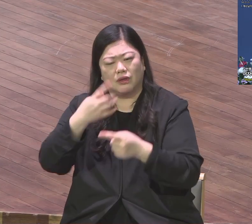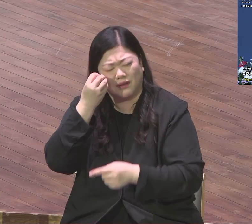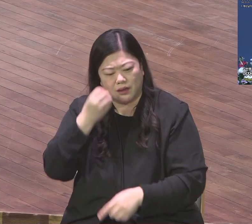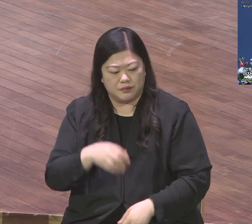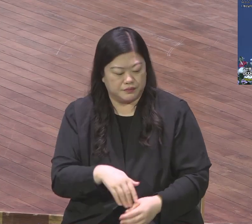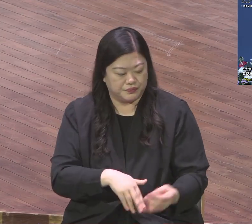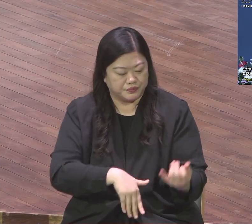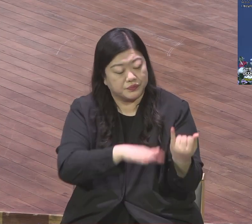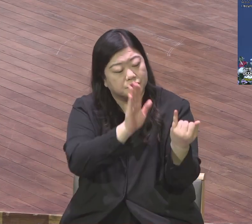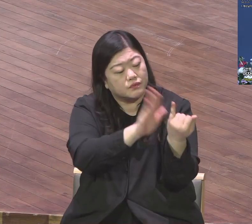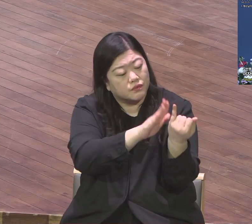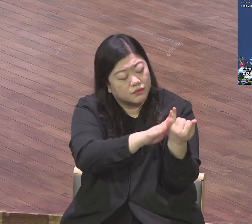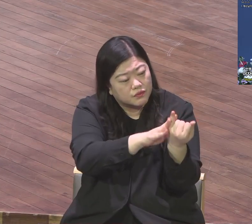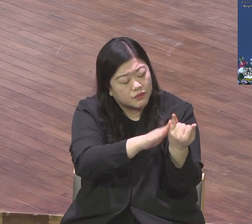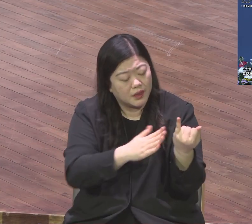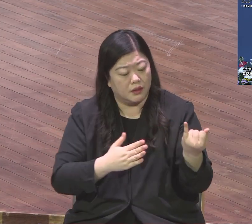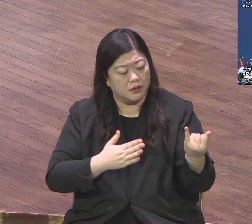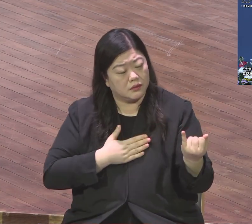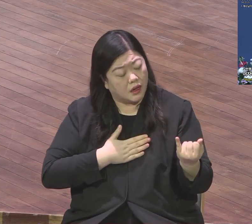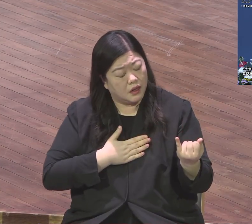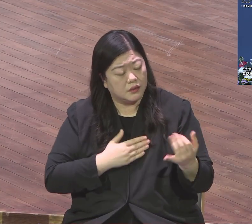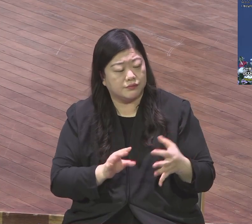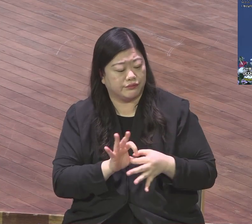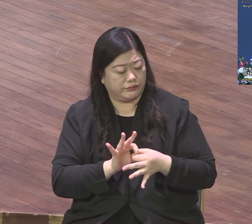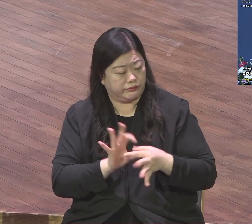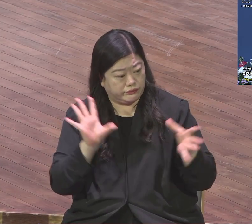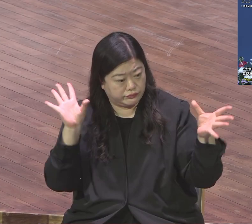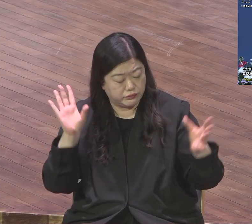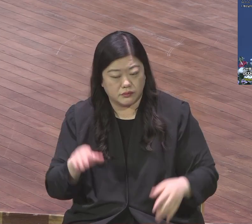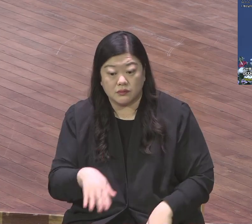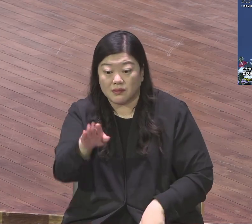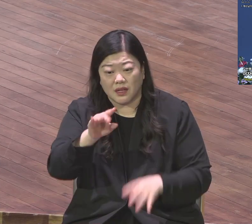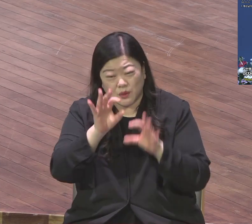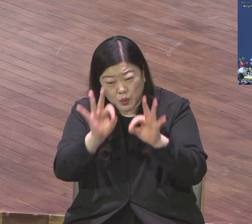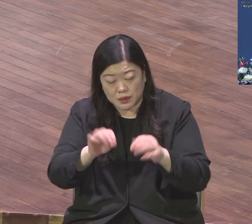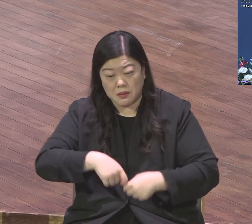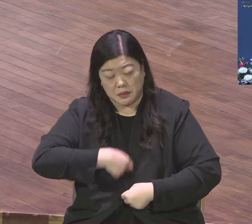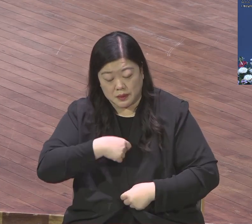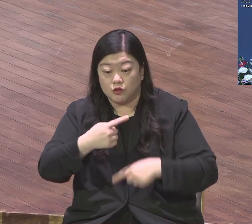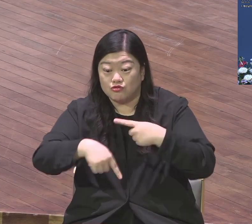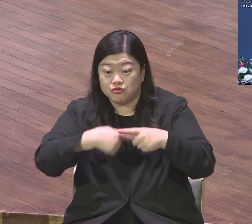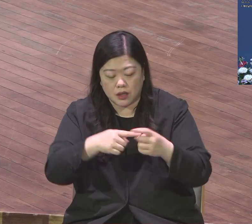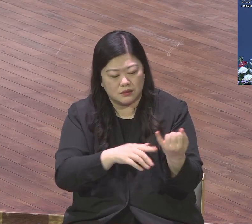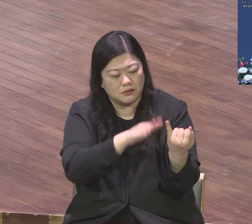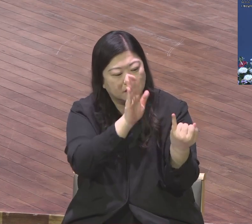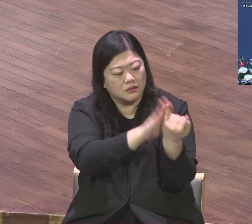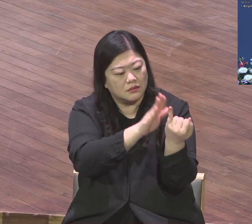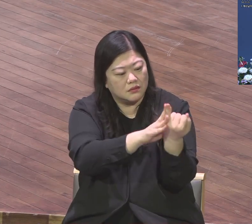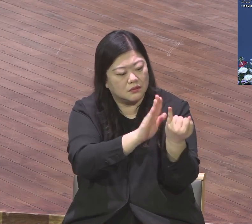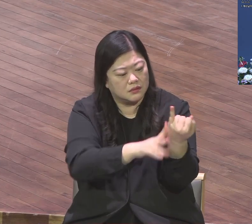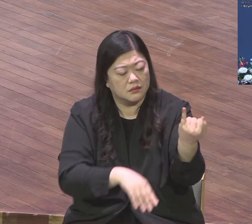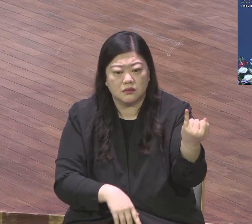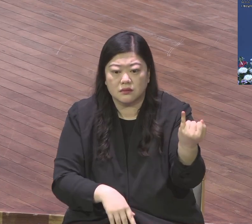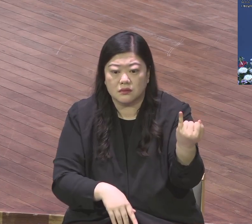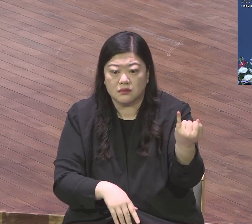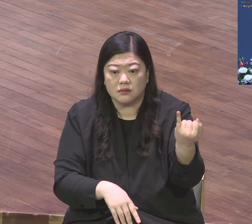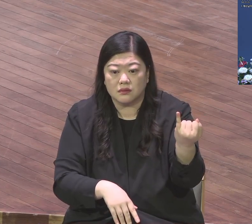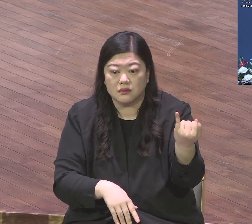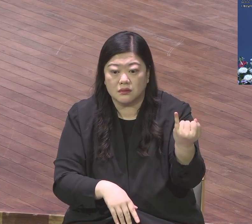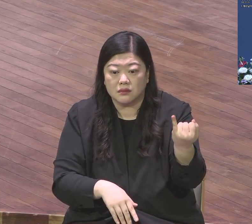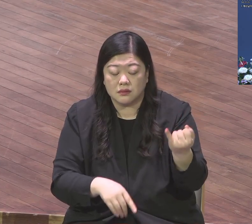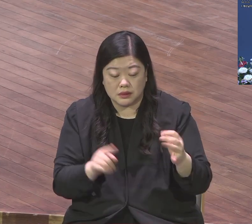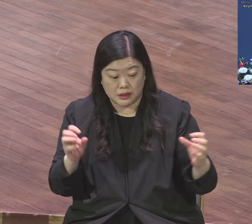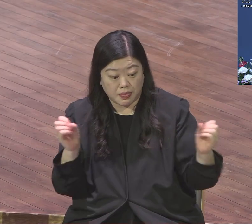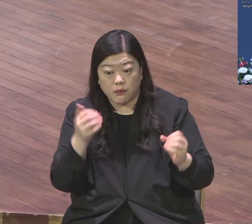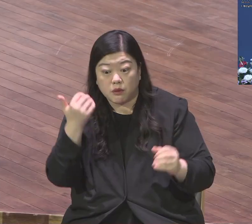있나이까? 내 때가 이르지 아니하나이다. 자, 여자여, 우리 상식으로는 이해가 안